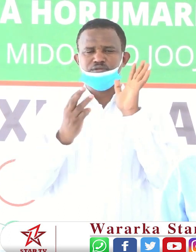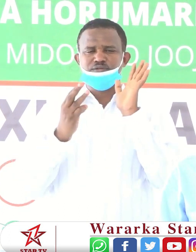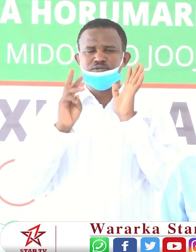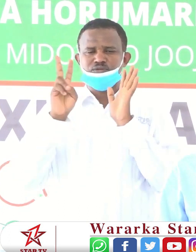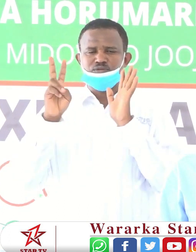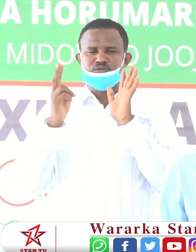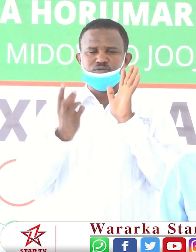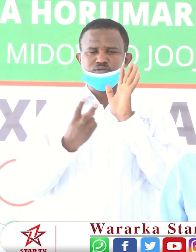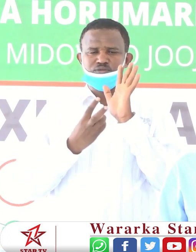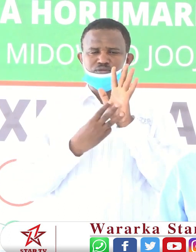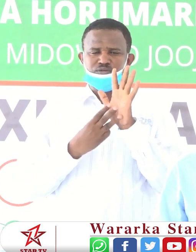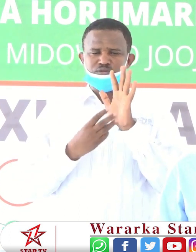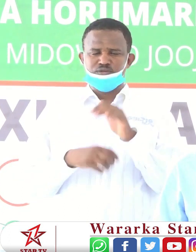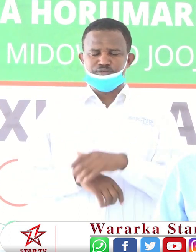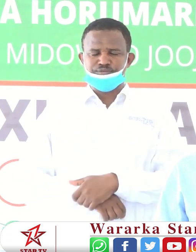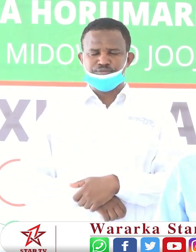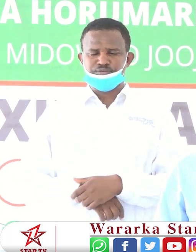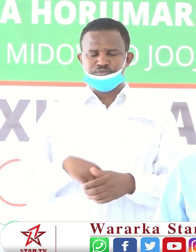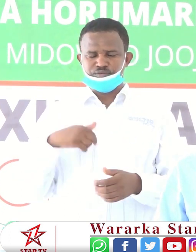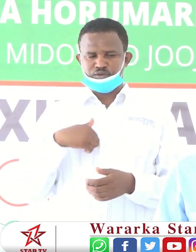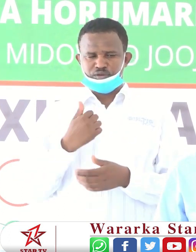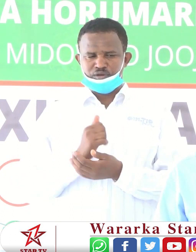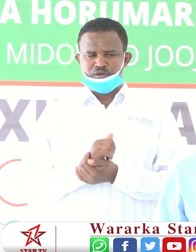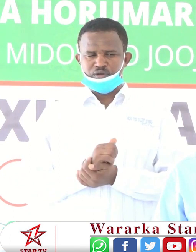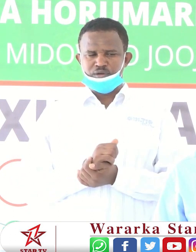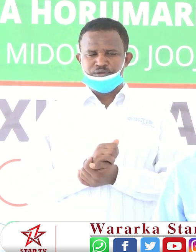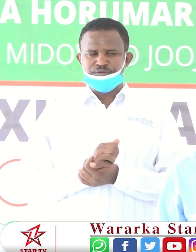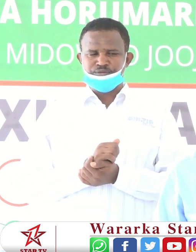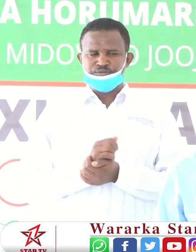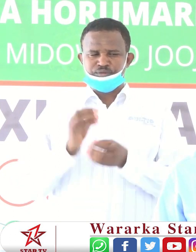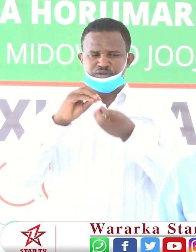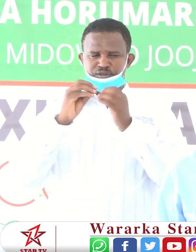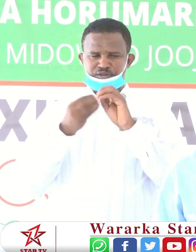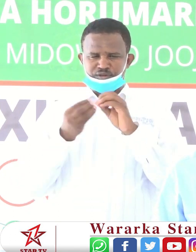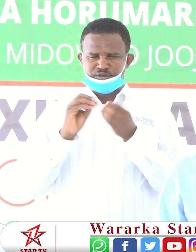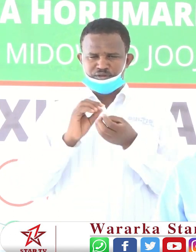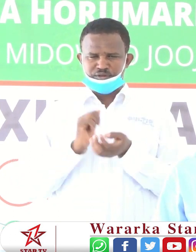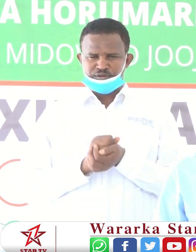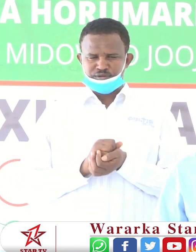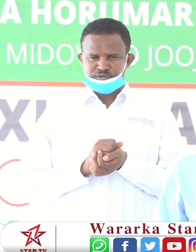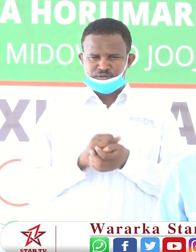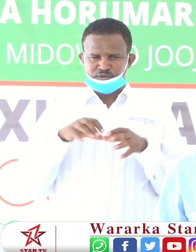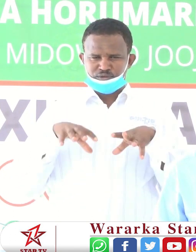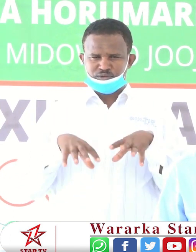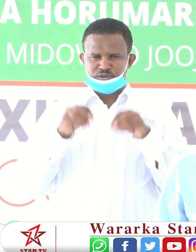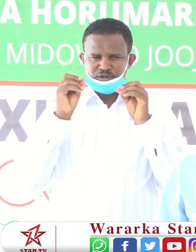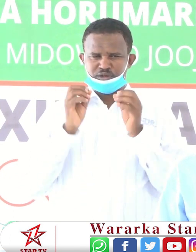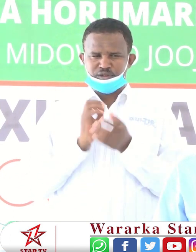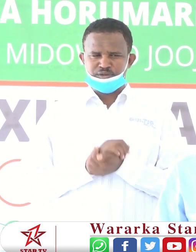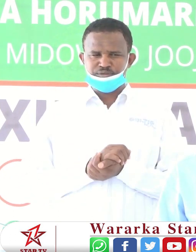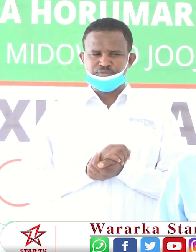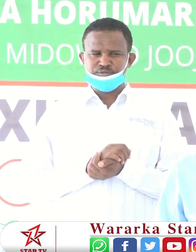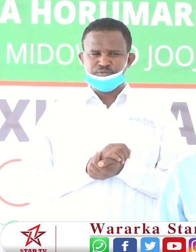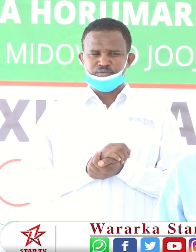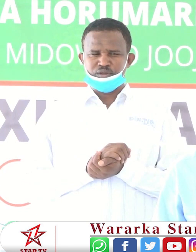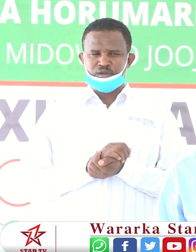qof hadii aan dib ugu noqdo tirada guud ee intii cudurku bilaabmay la